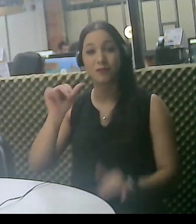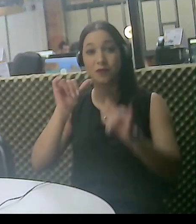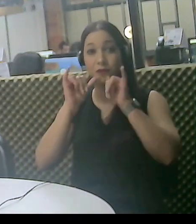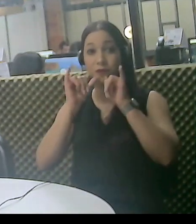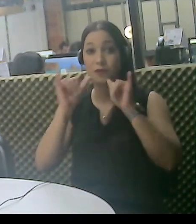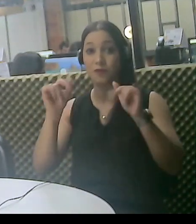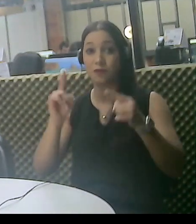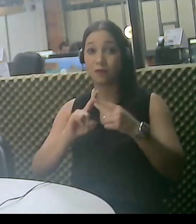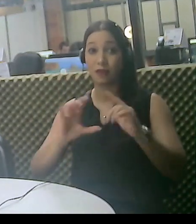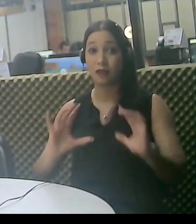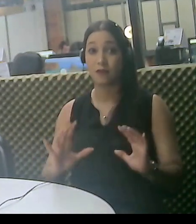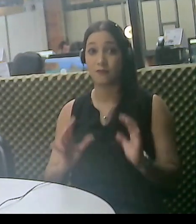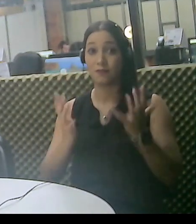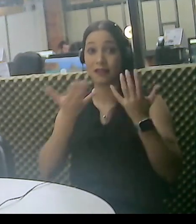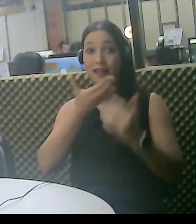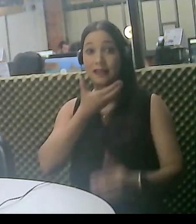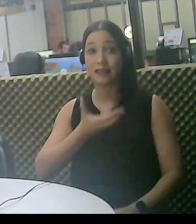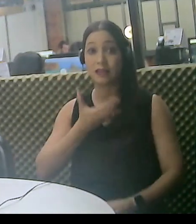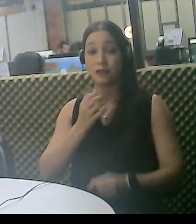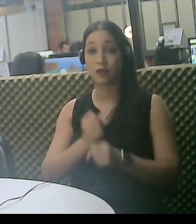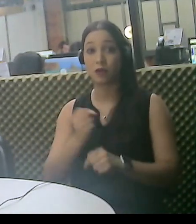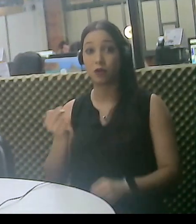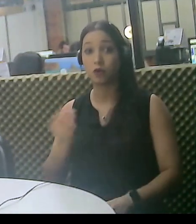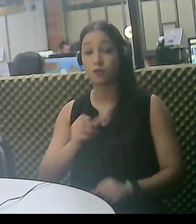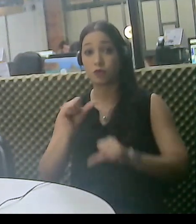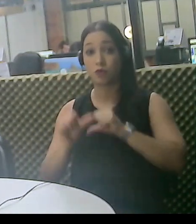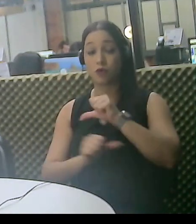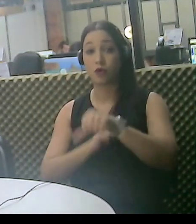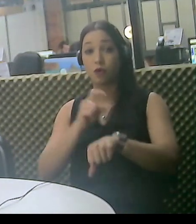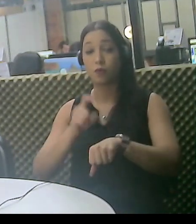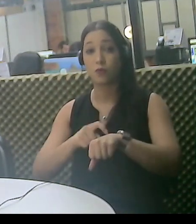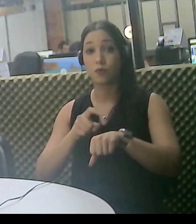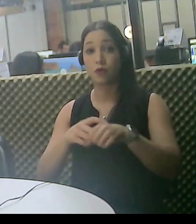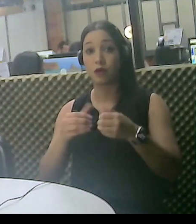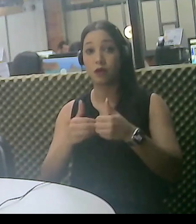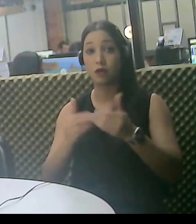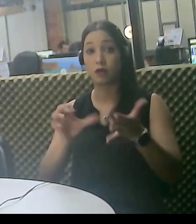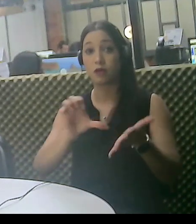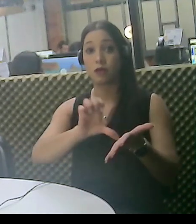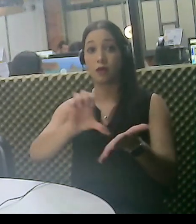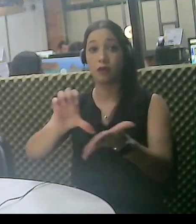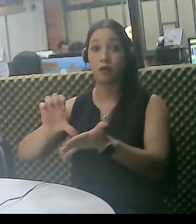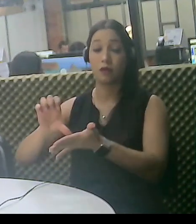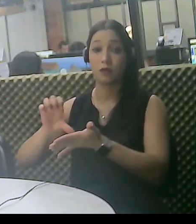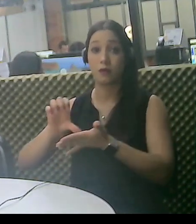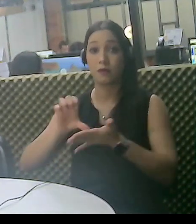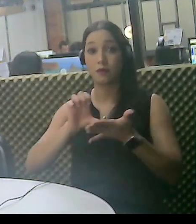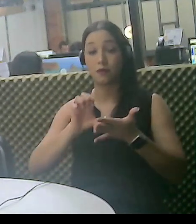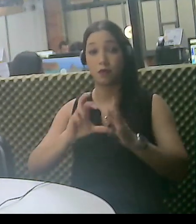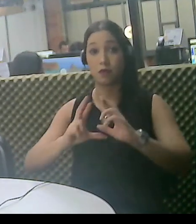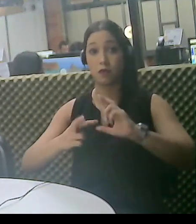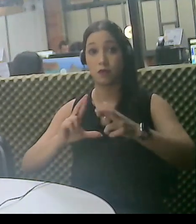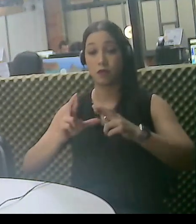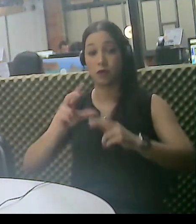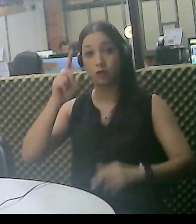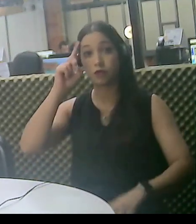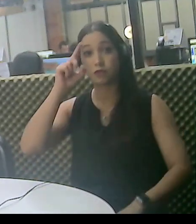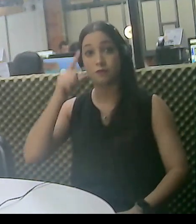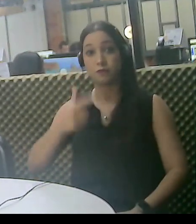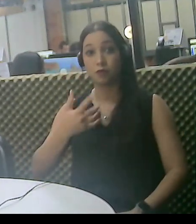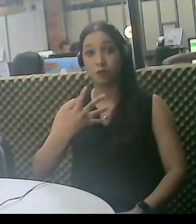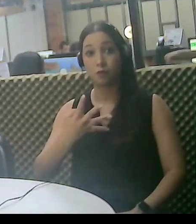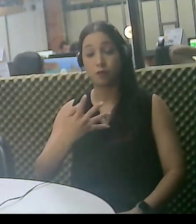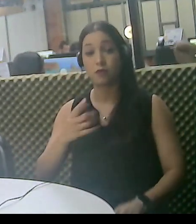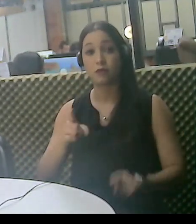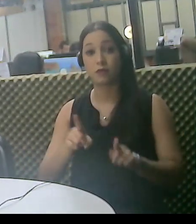às festividades de Natal e Ano Novo, alterou o horário de funcionamento dos ecopontos de Uberlândia. Nos dias 24 e 31